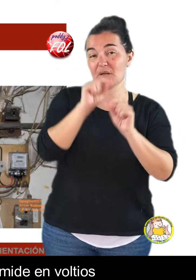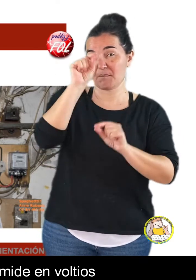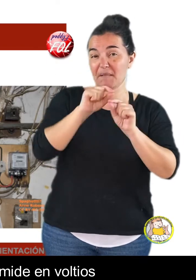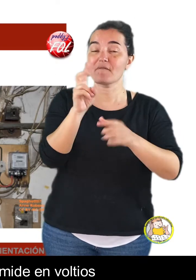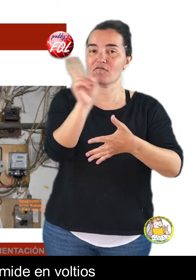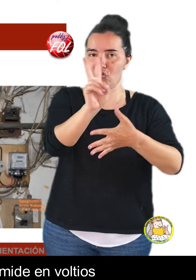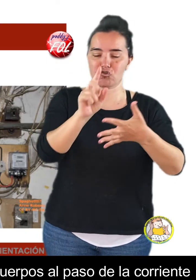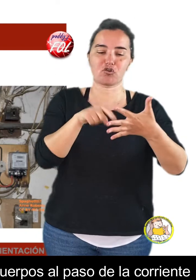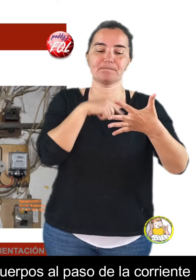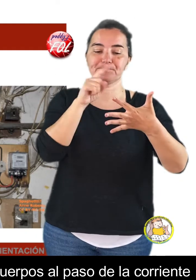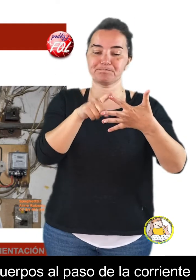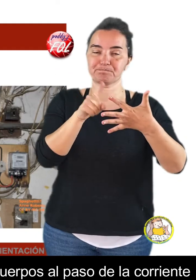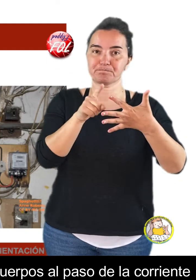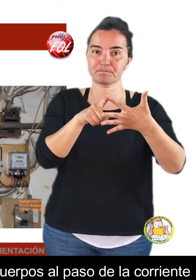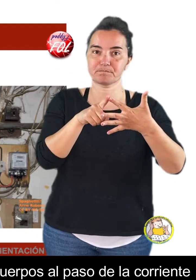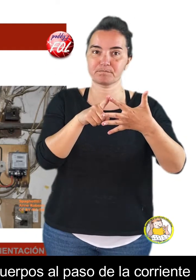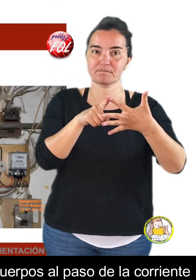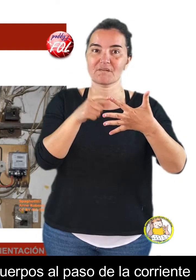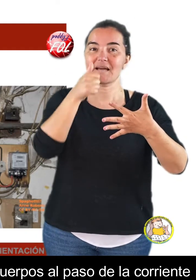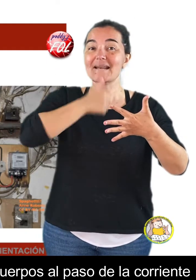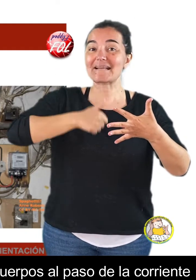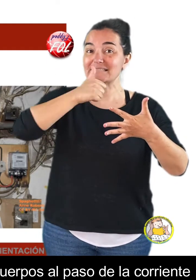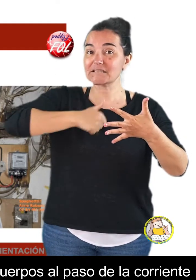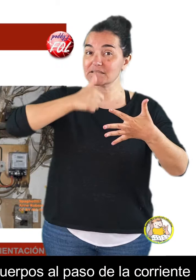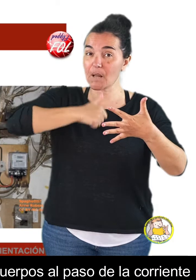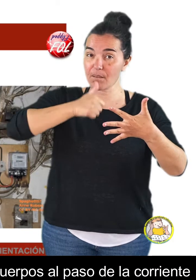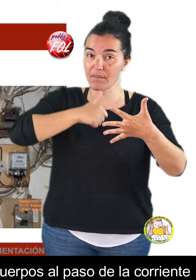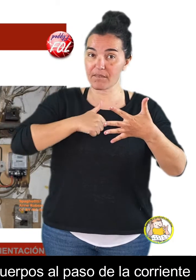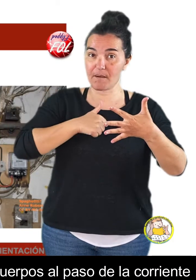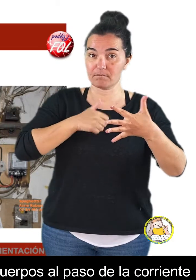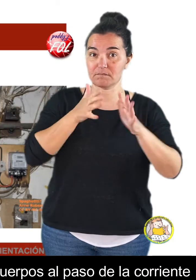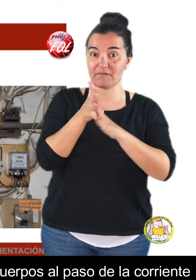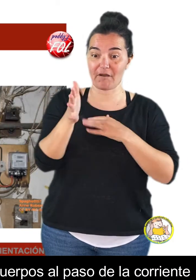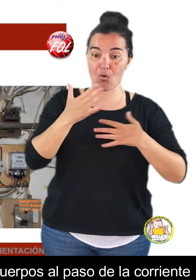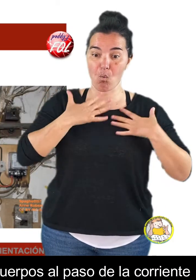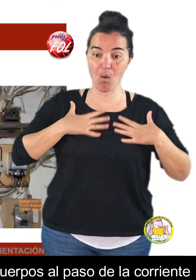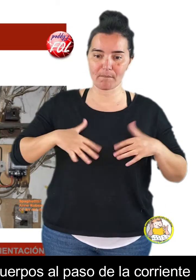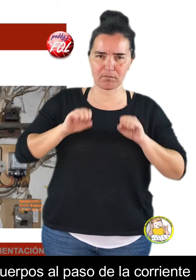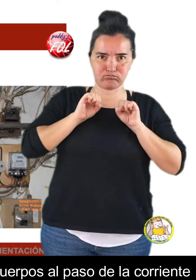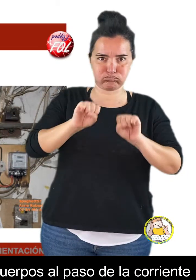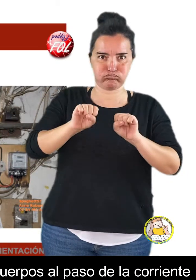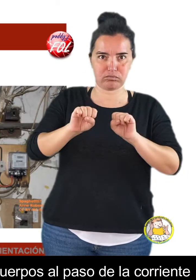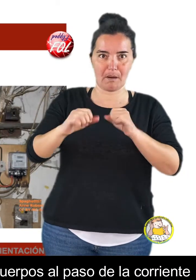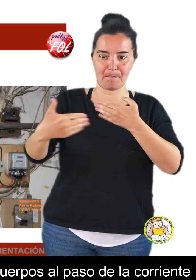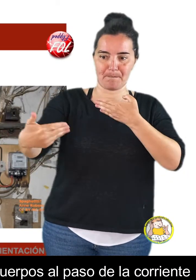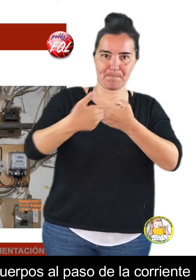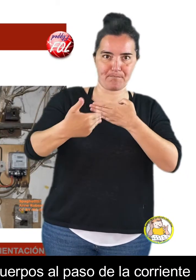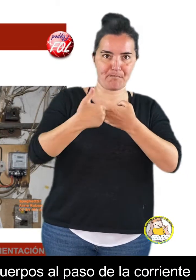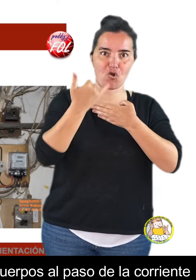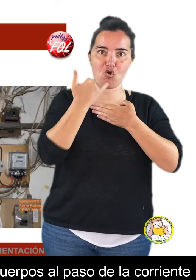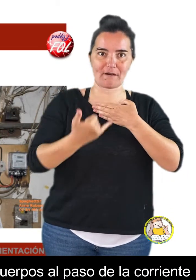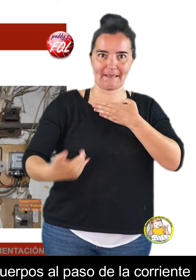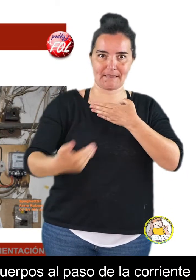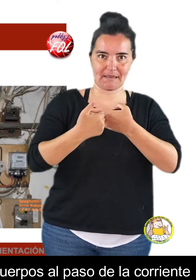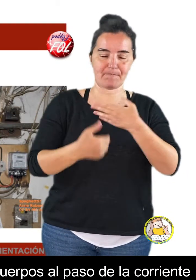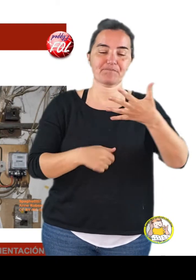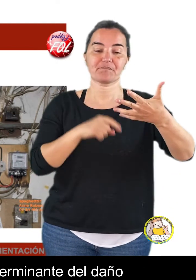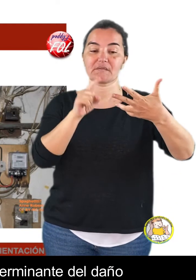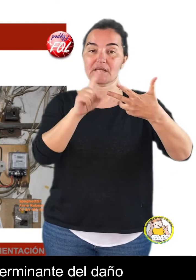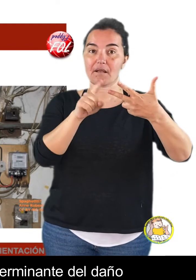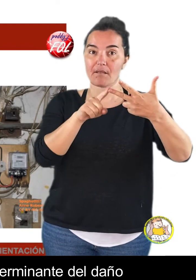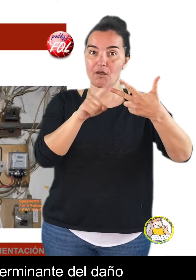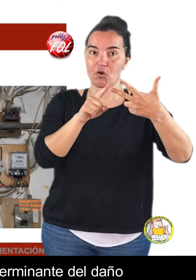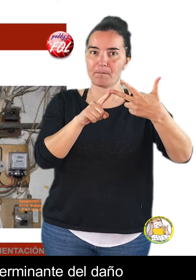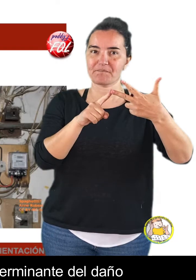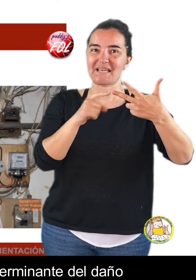se mide en voltios. En segundo lugar, la resistencia, que oponen los cuerpos al paso de la corriente.